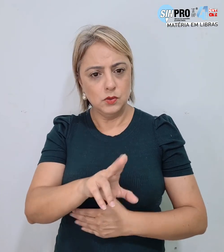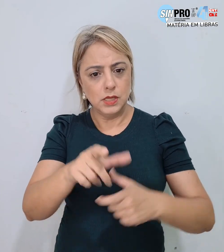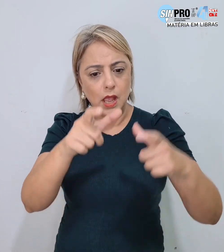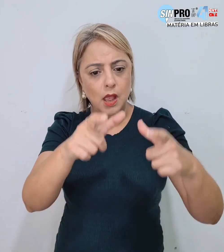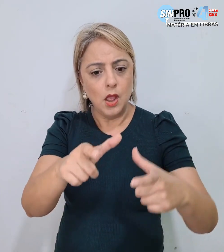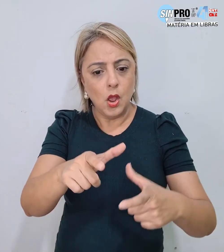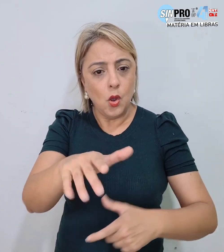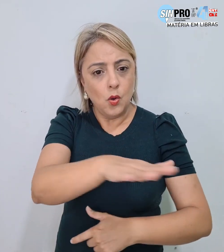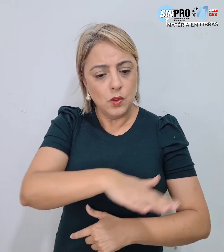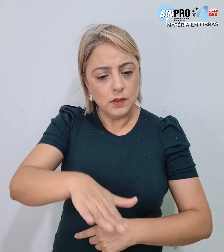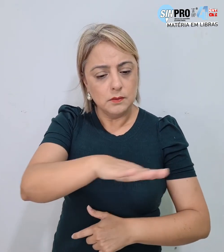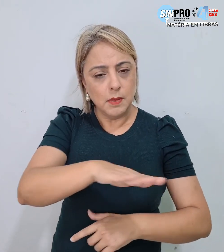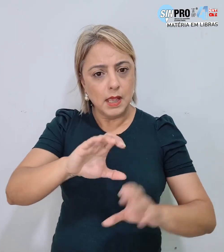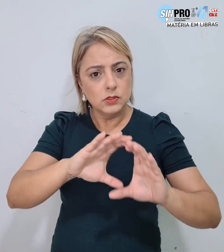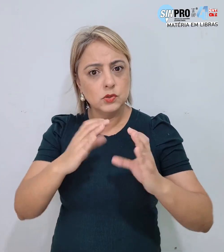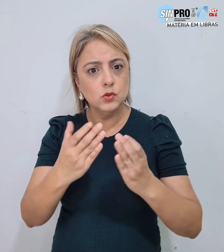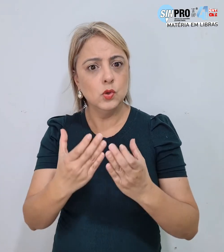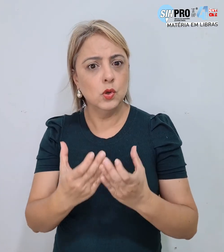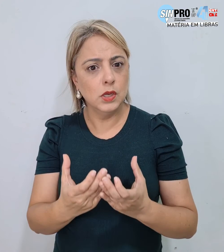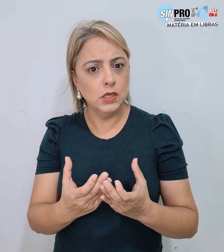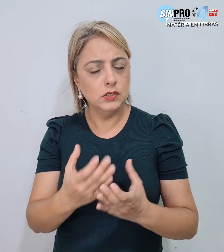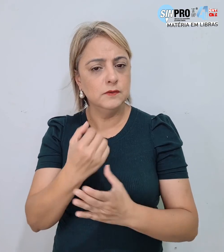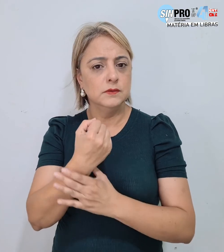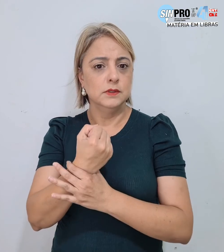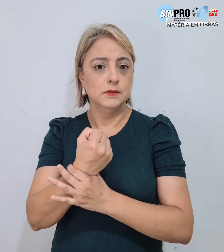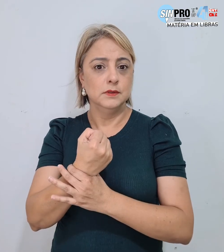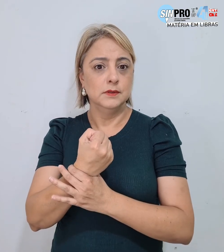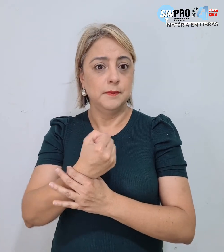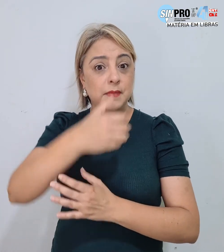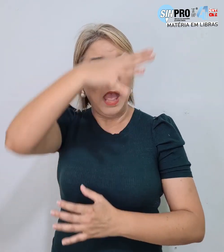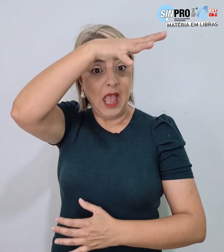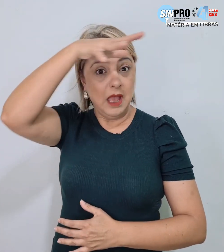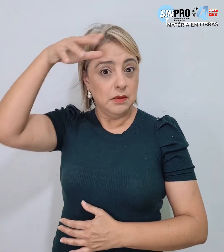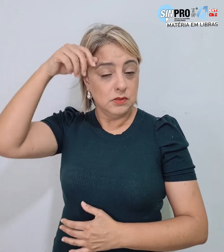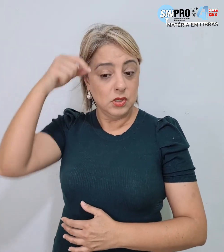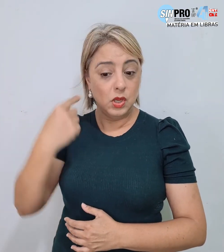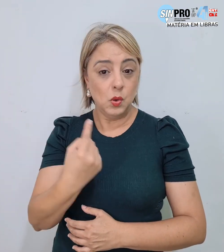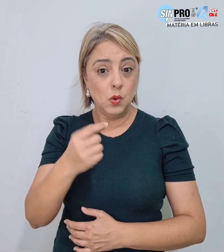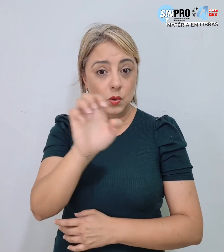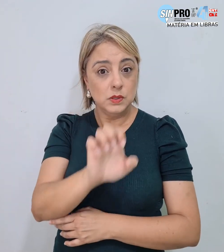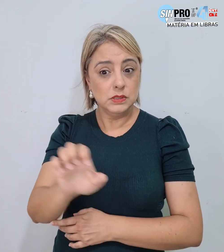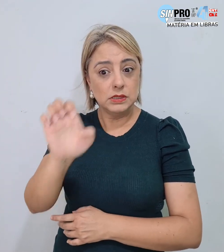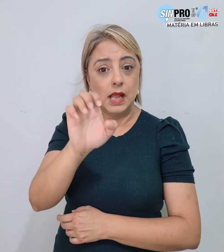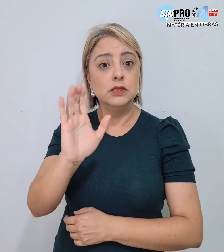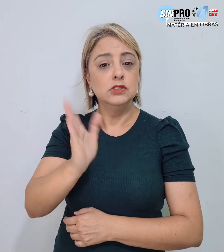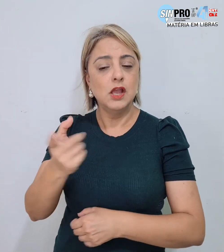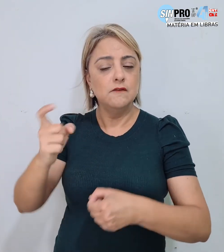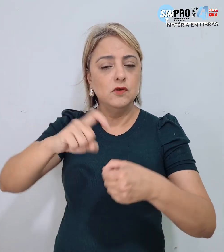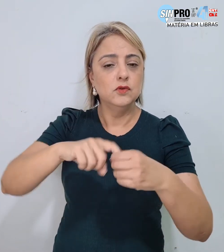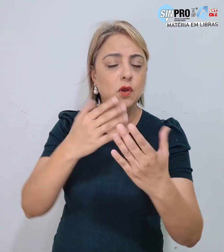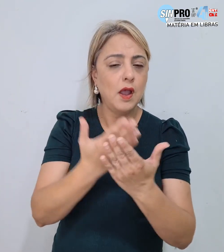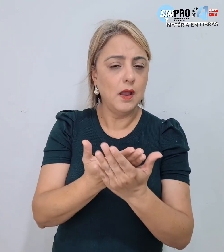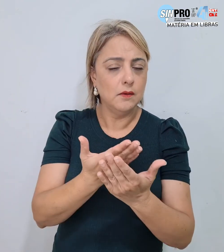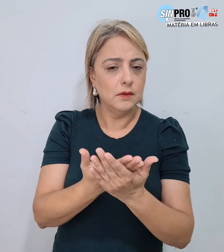de forma segura a Rua Amazonas é o único estado que já retomou as aulas